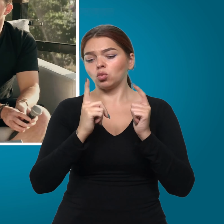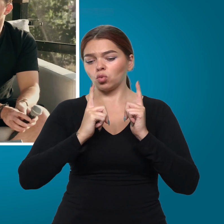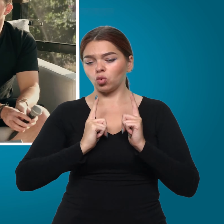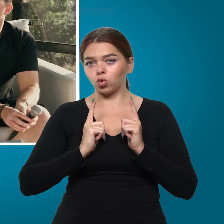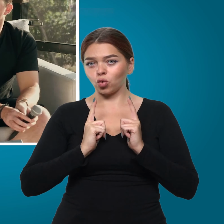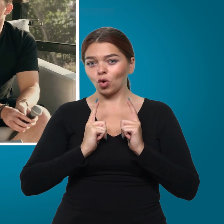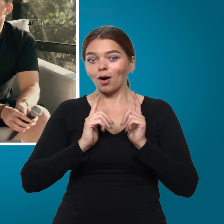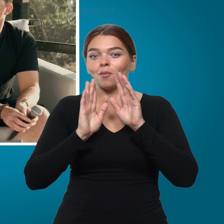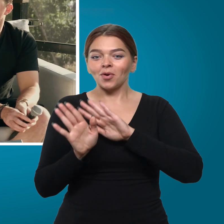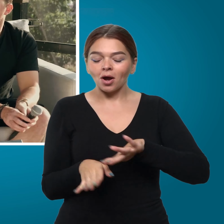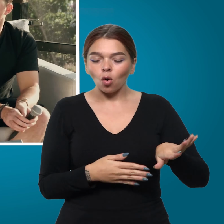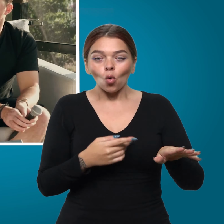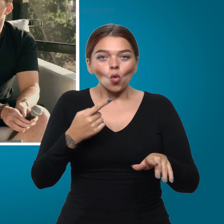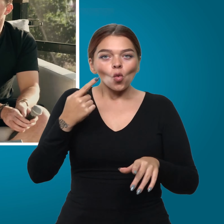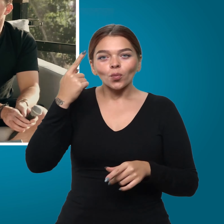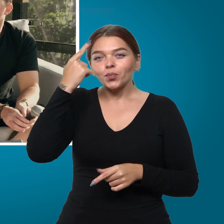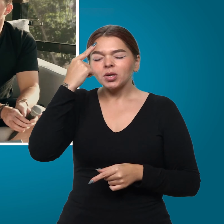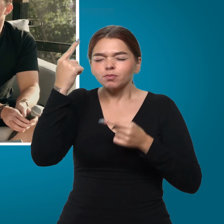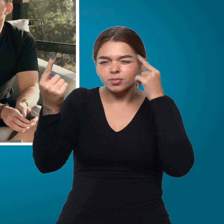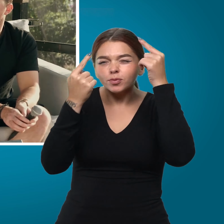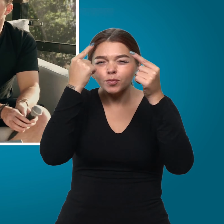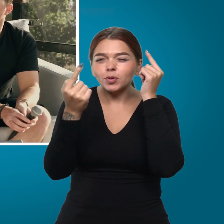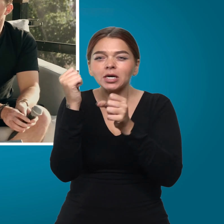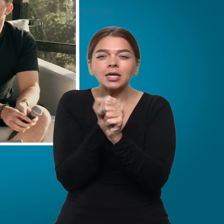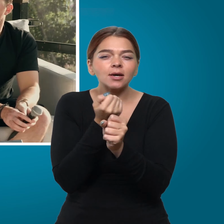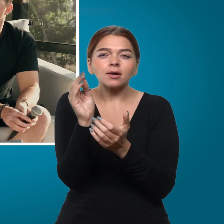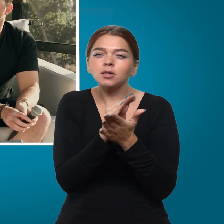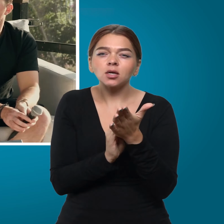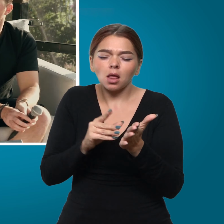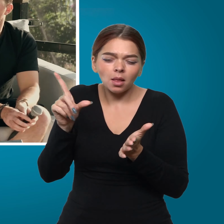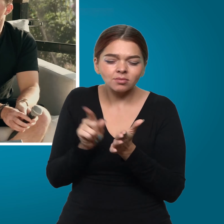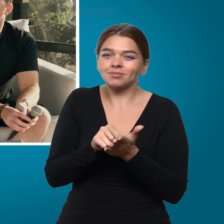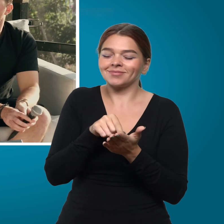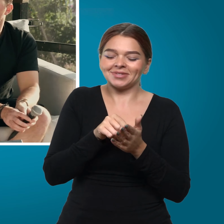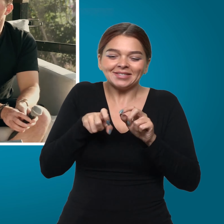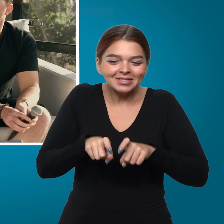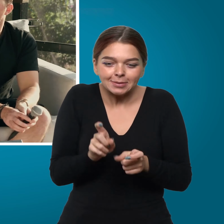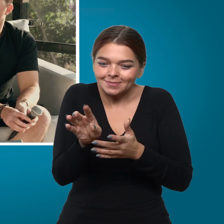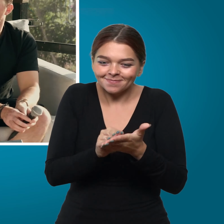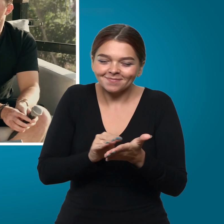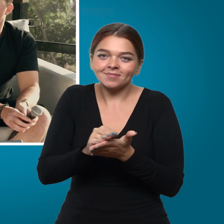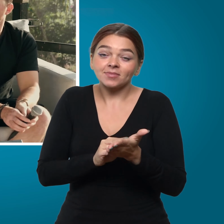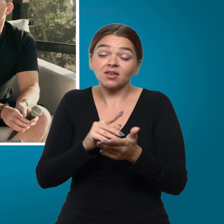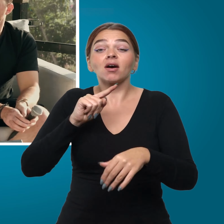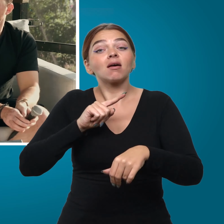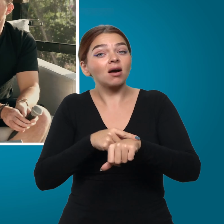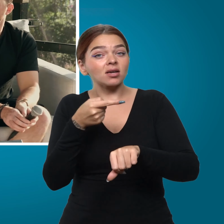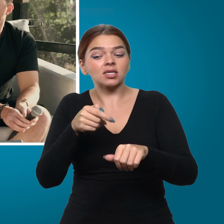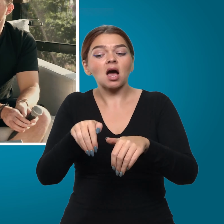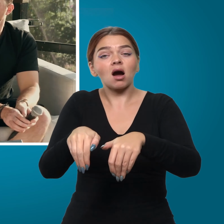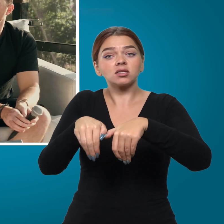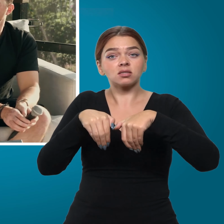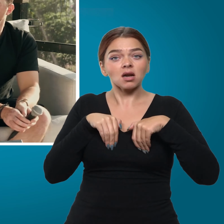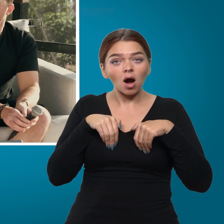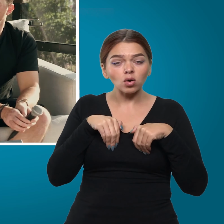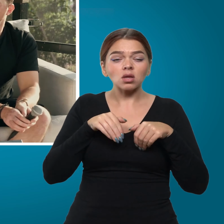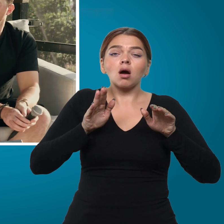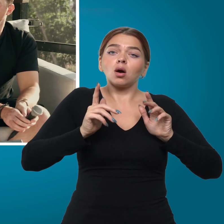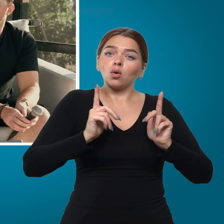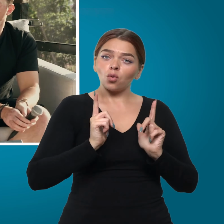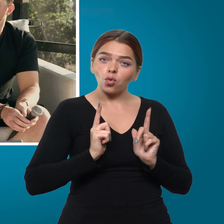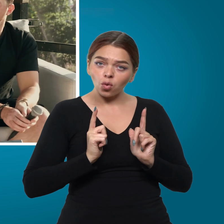nebegalvok, neberašyk nieko, nebedaryk. Tai žinokite, man užtenka kelių dienų ir aš jau degu noru. Aš jau turiu tiek minčių, man reikia tiek